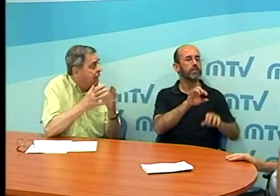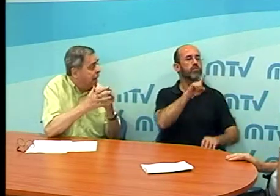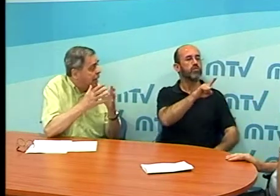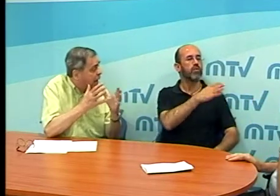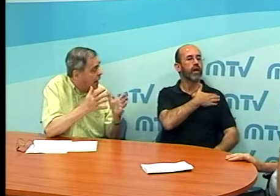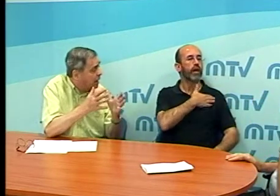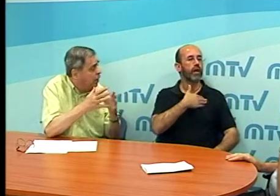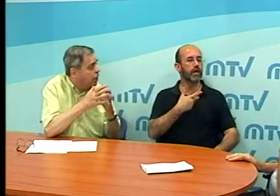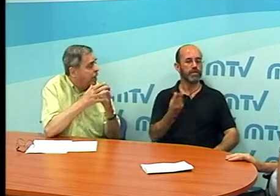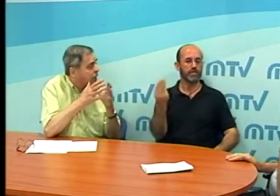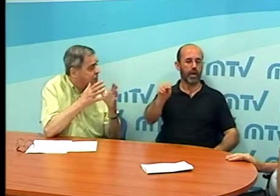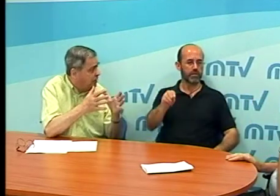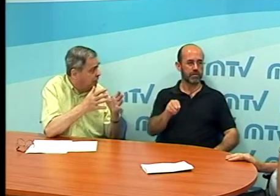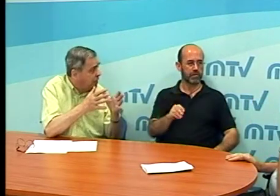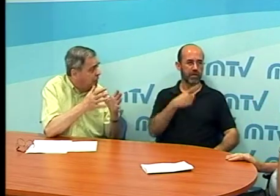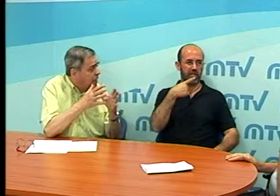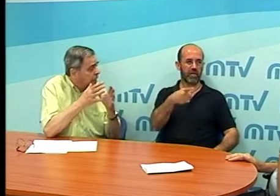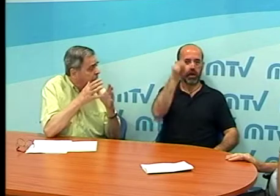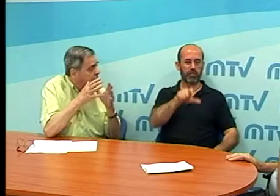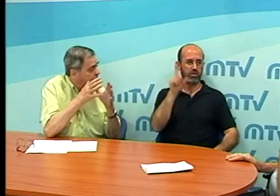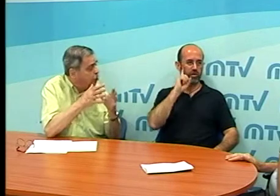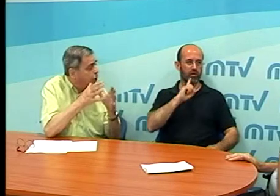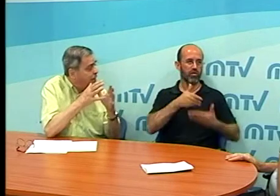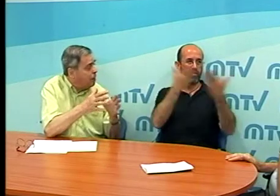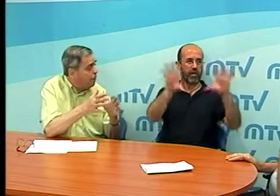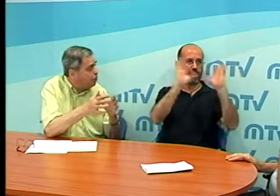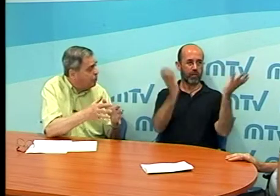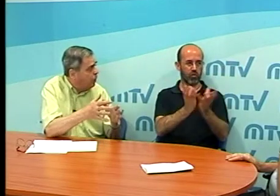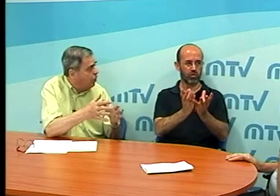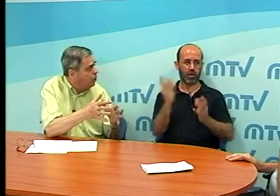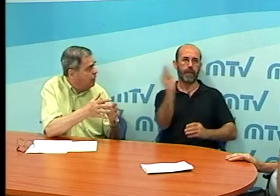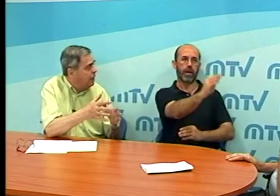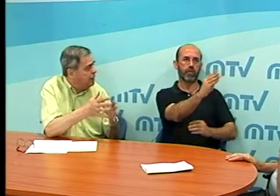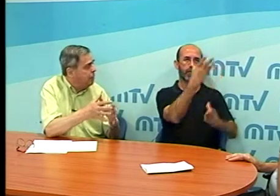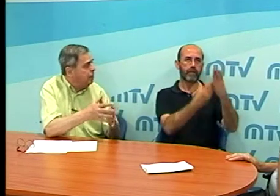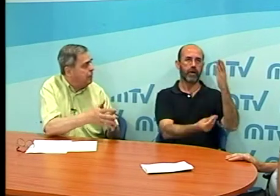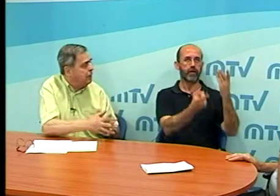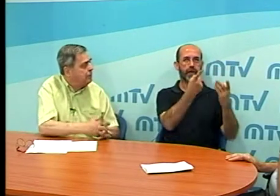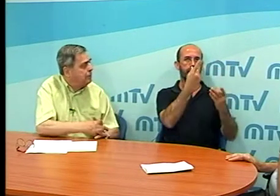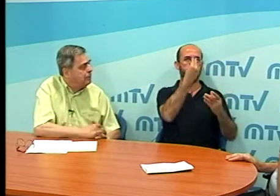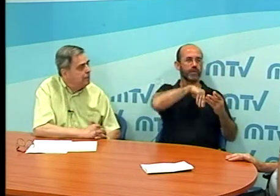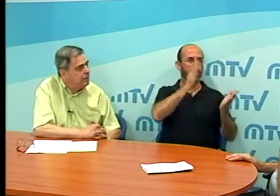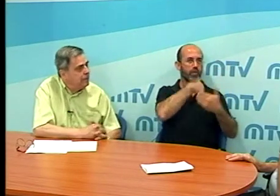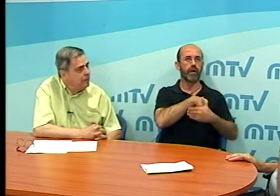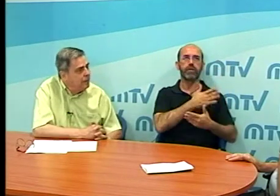él quiere agregar? ¿Qué es lo que quiere decir que yo no le haya preguntado en esta entrevista.